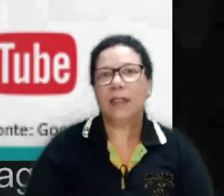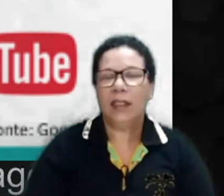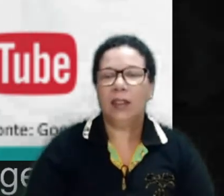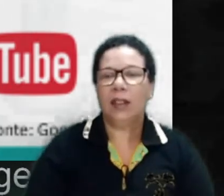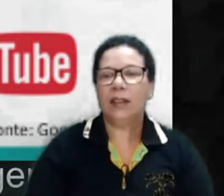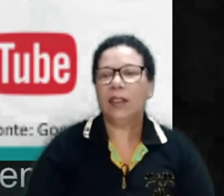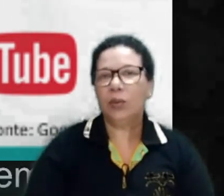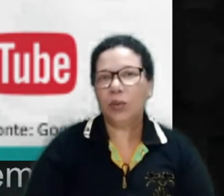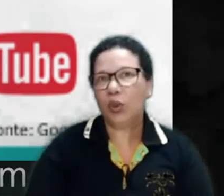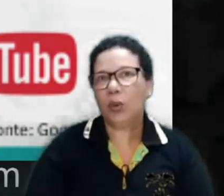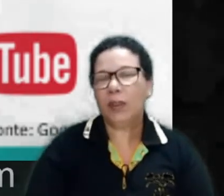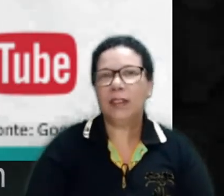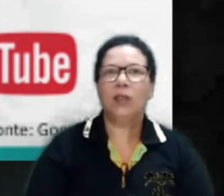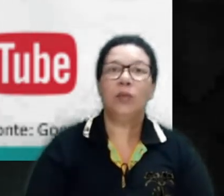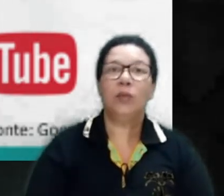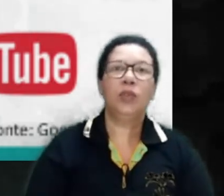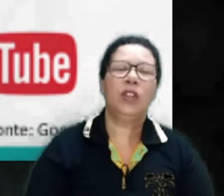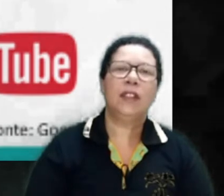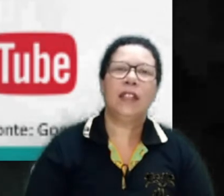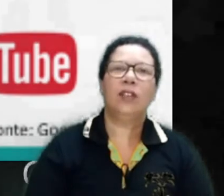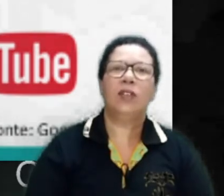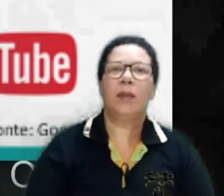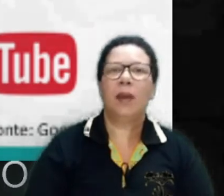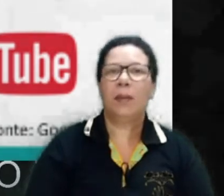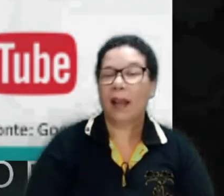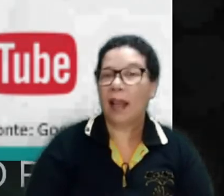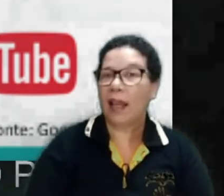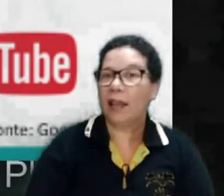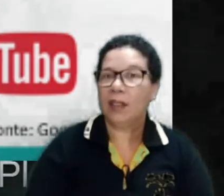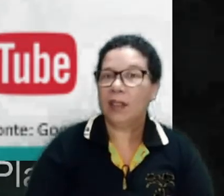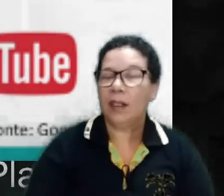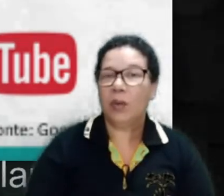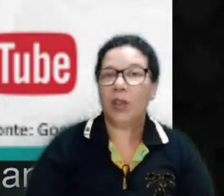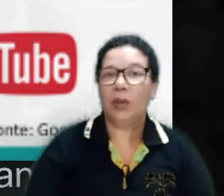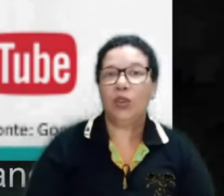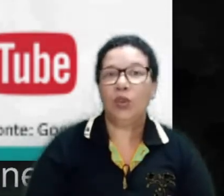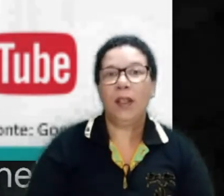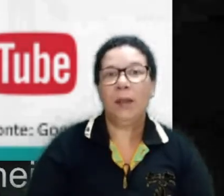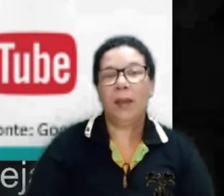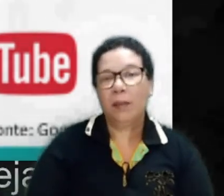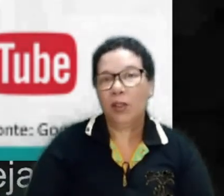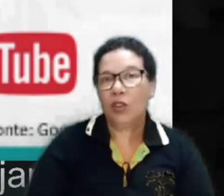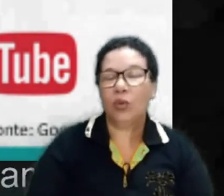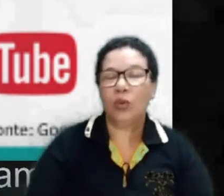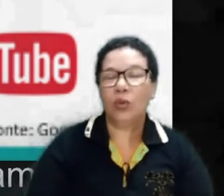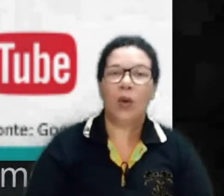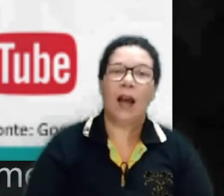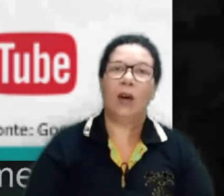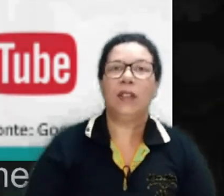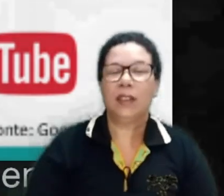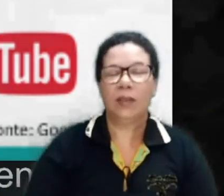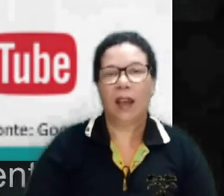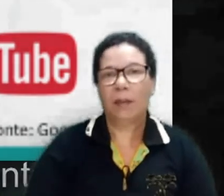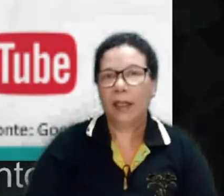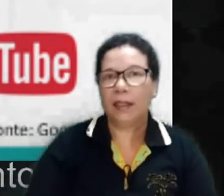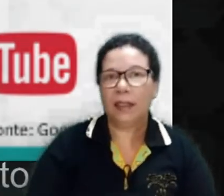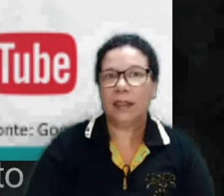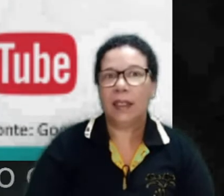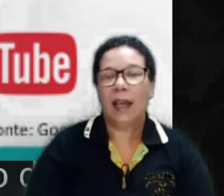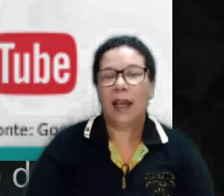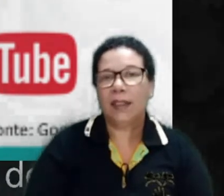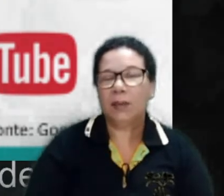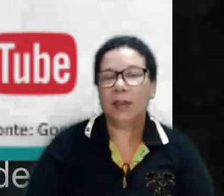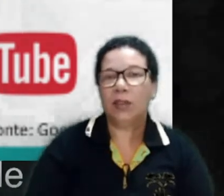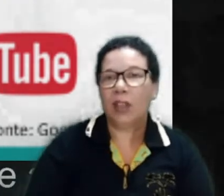desejar. Então, assim, o YouTube tem sido muito utilizado também para lives, porque o YouTube ele permite, junto a outras